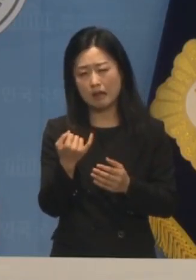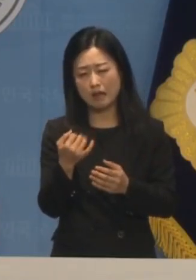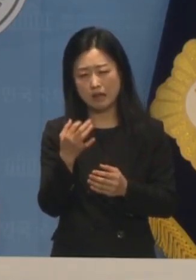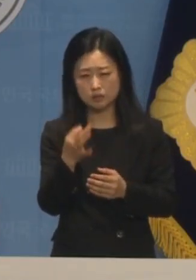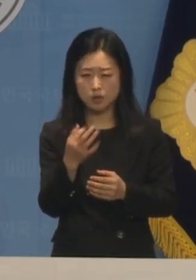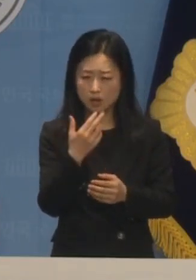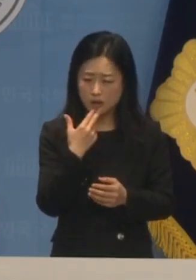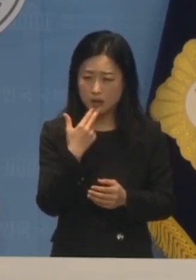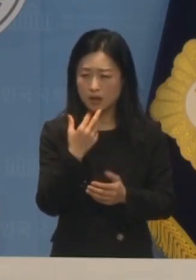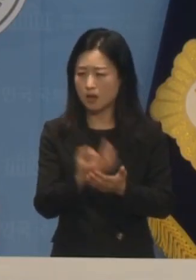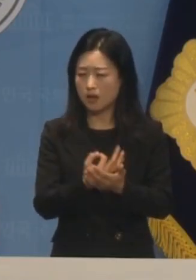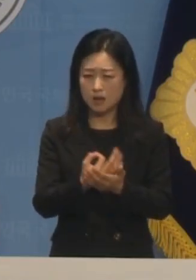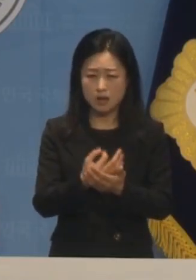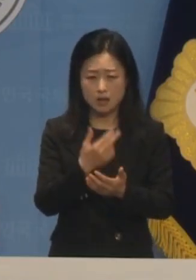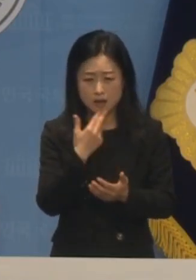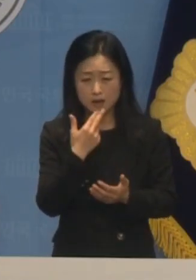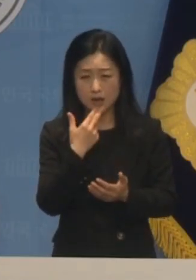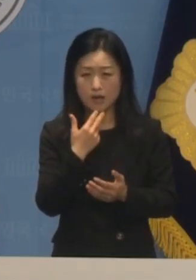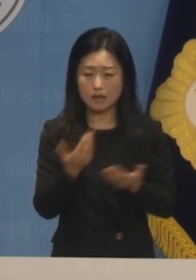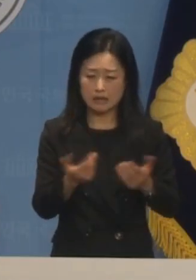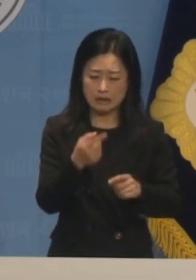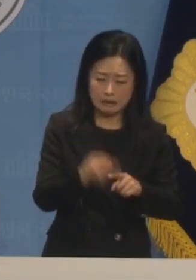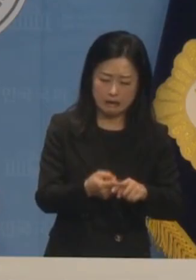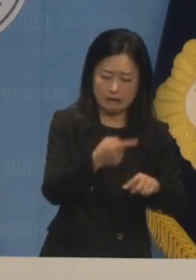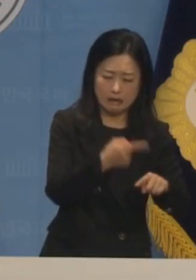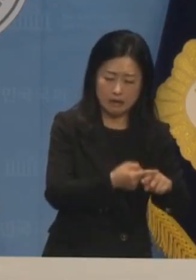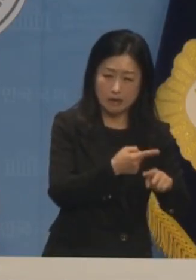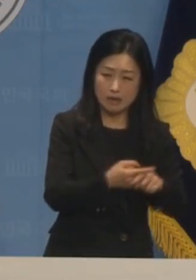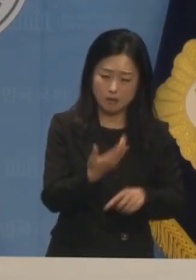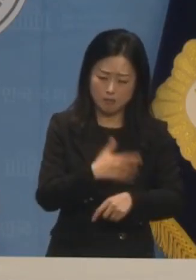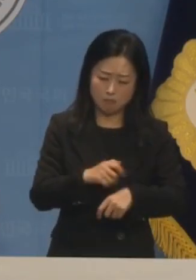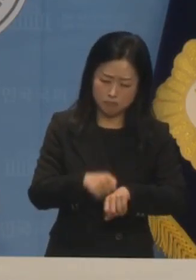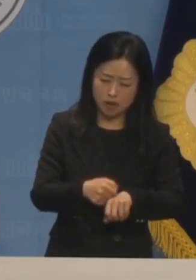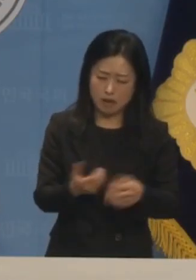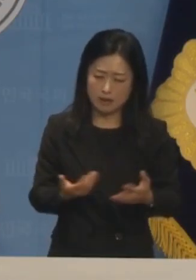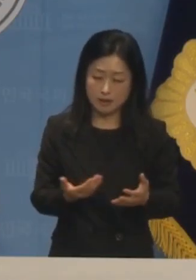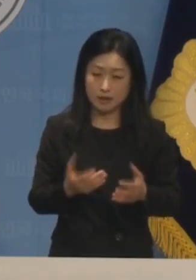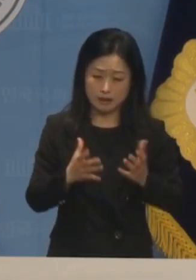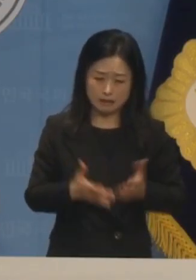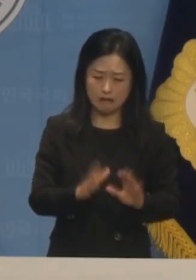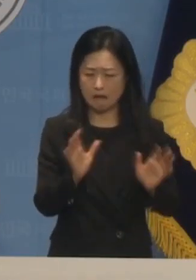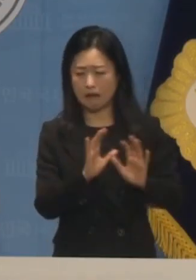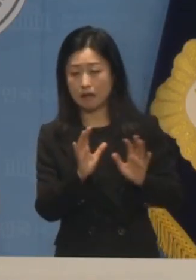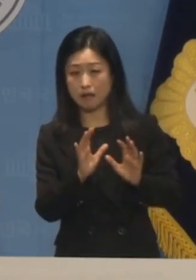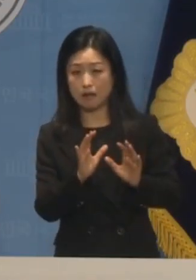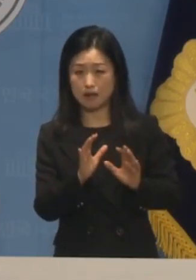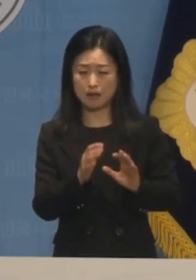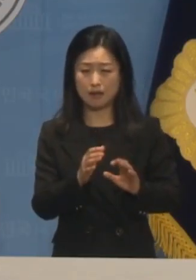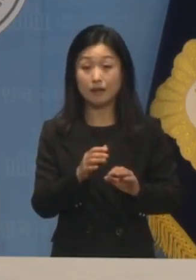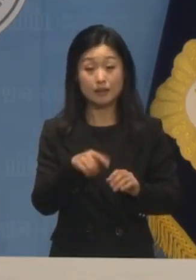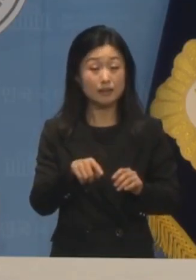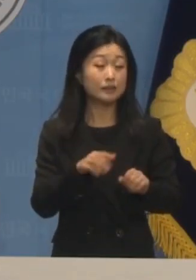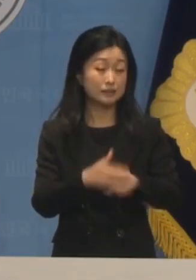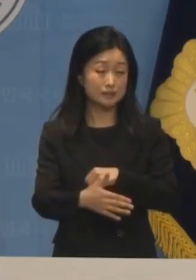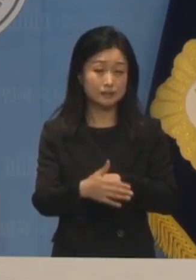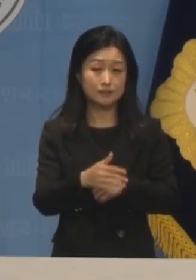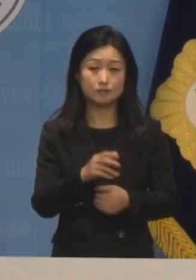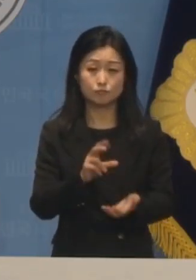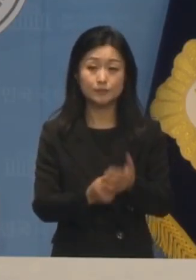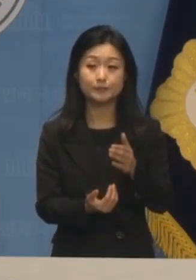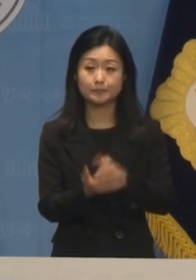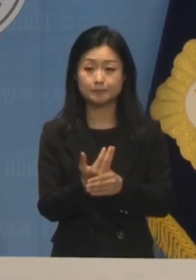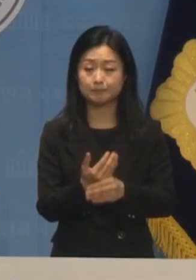영역으로 치부되어 경력 단절 여성 양상과 초저출생 현상의 원인이 되고 있습니다.